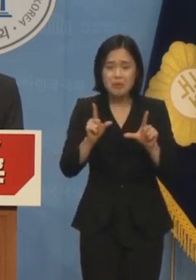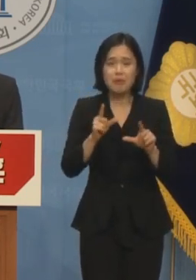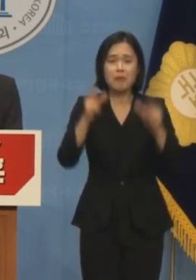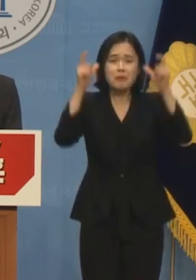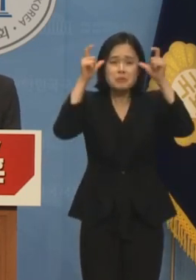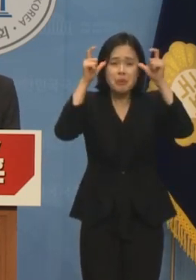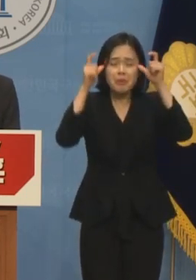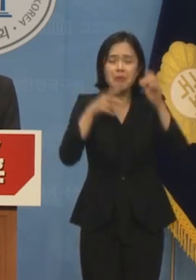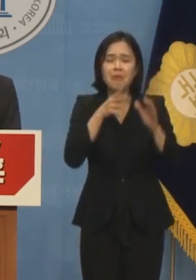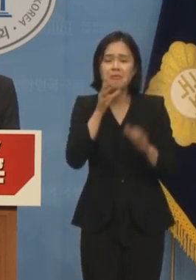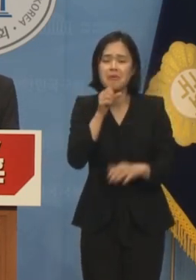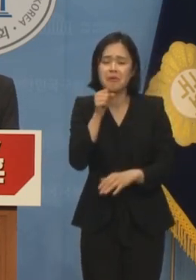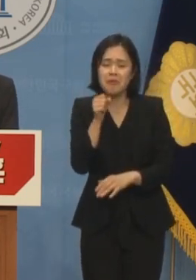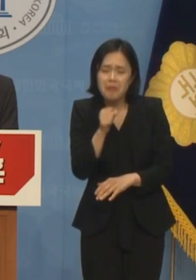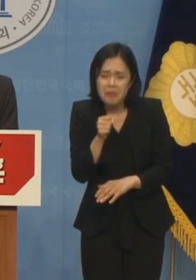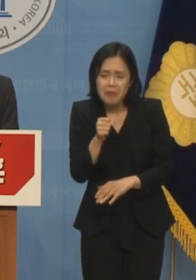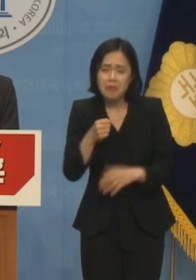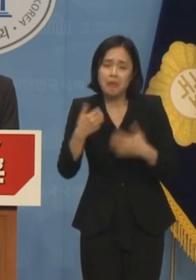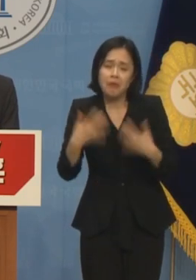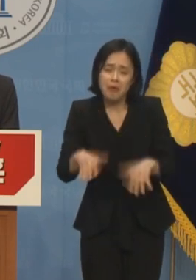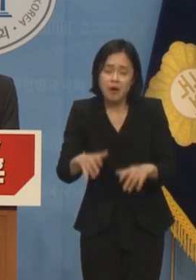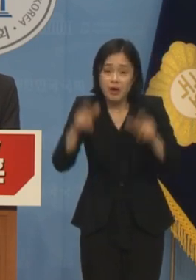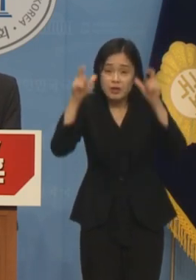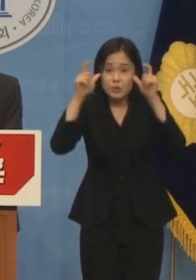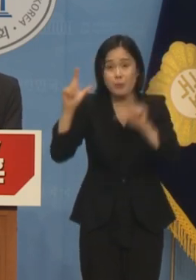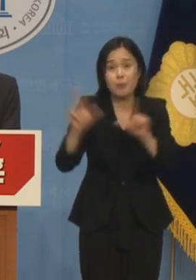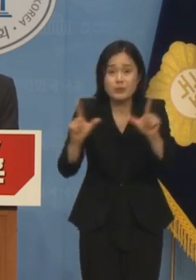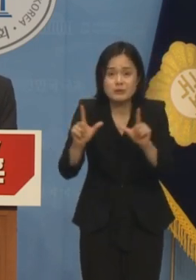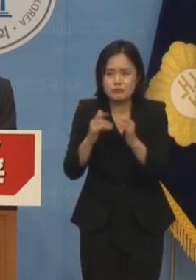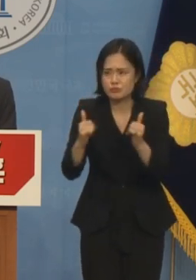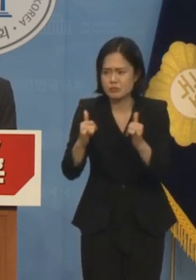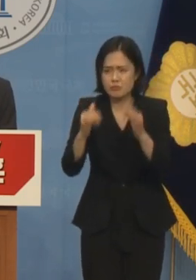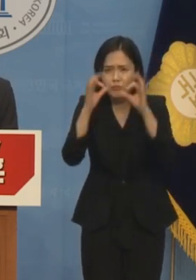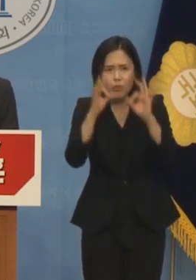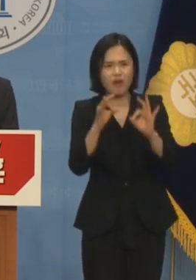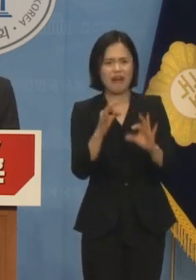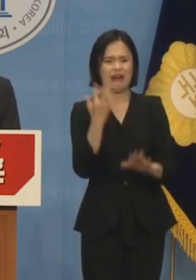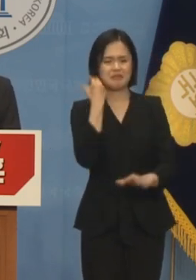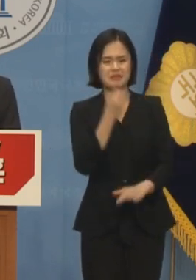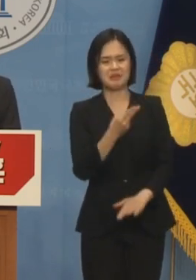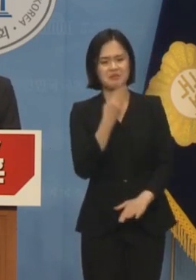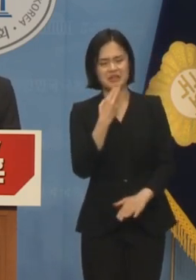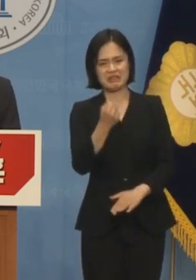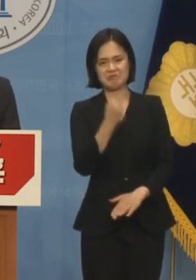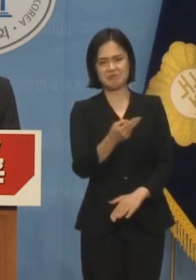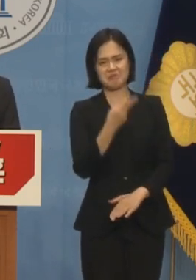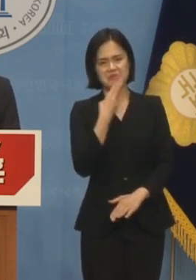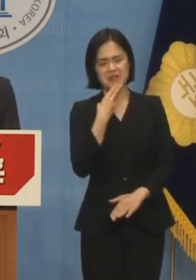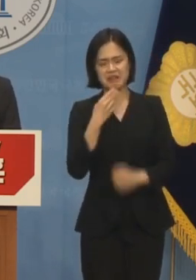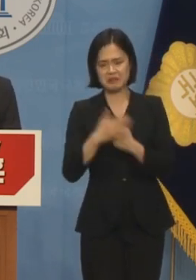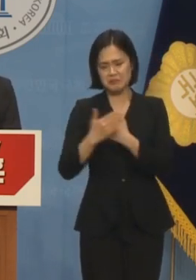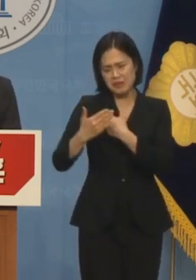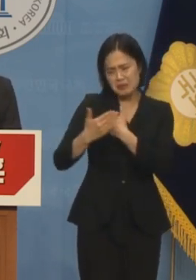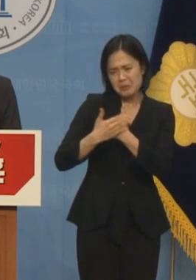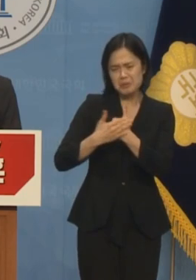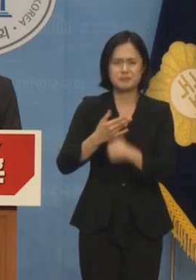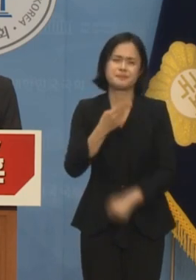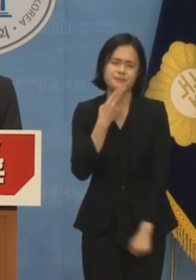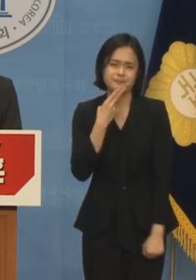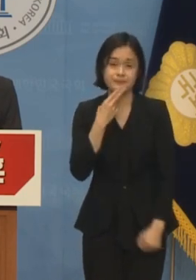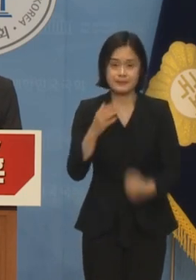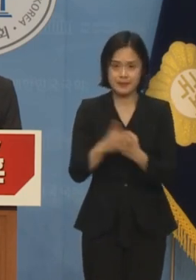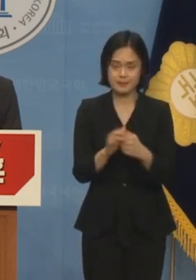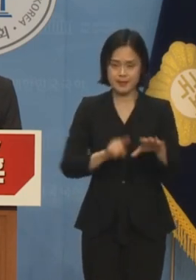굶뜬 저희에게 무슨 매력을 느껴서 국민들이 표를 주시겠습니까? 한 발 더 빠르게 움직이는